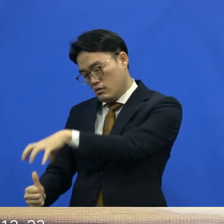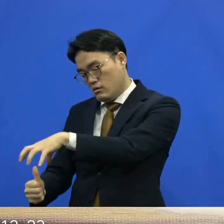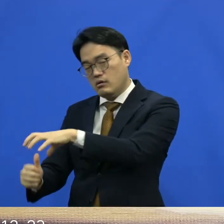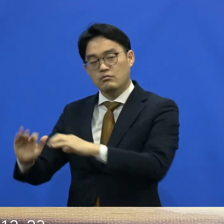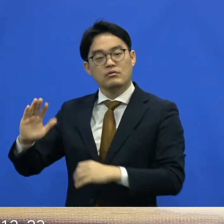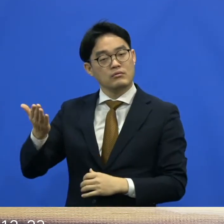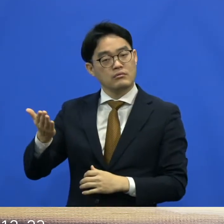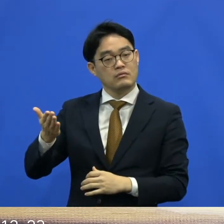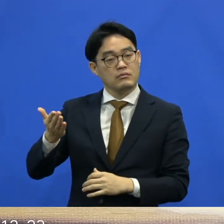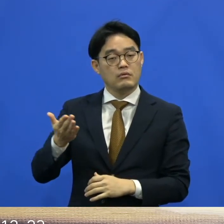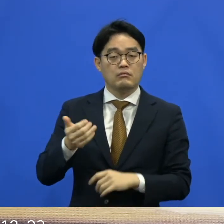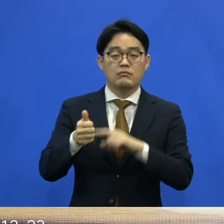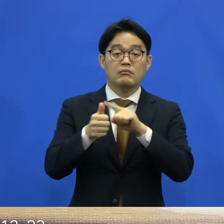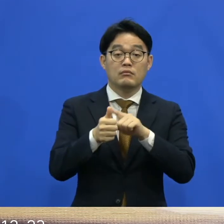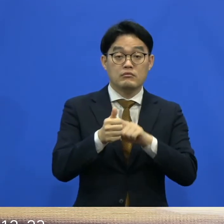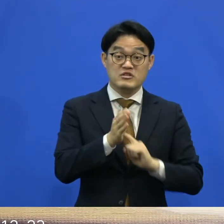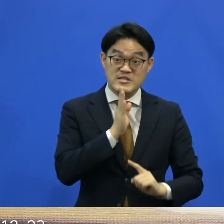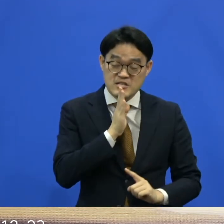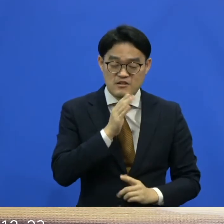그 죄값을